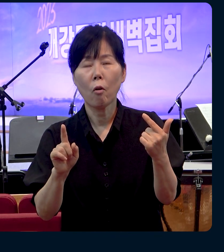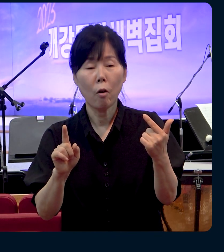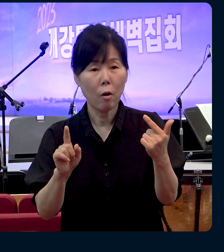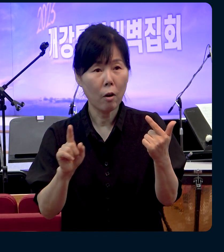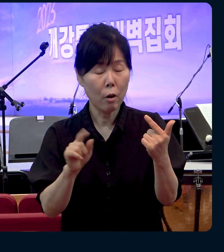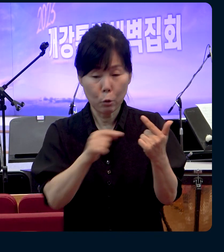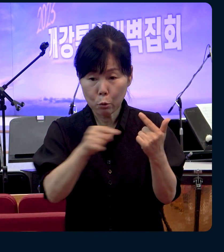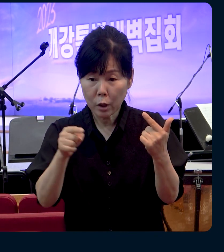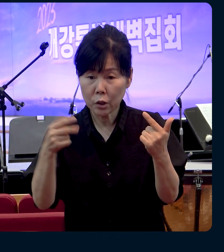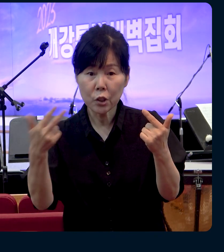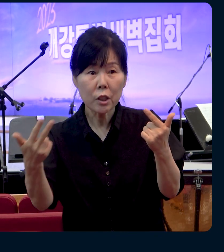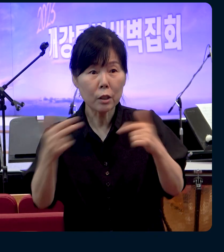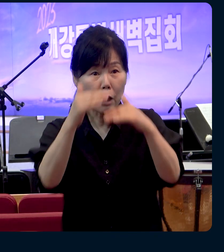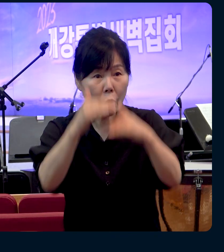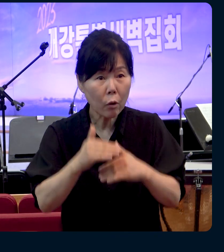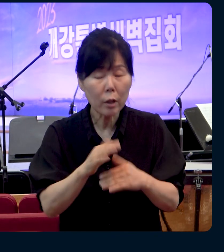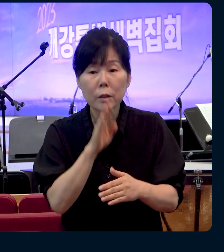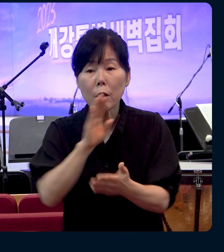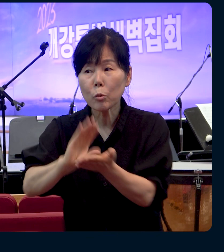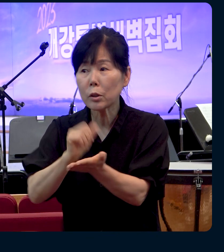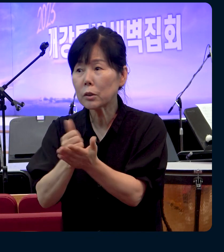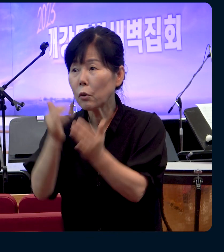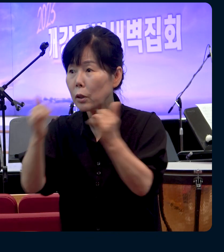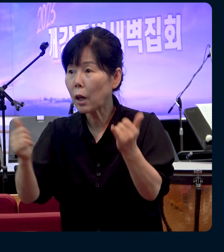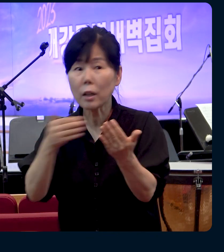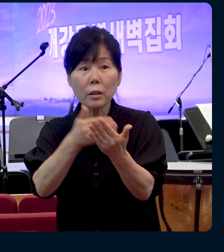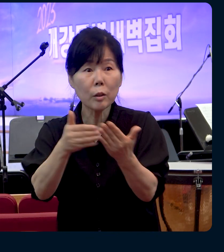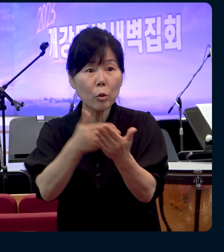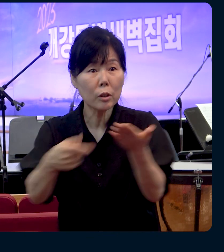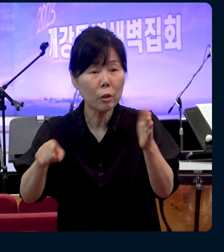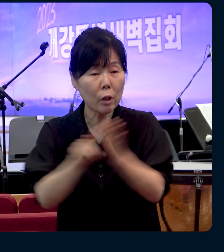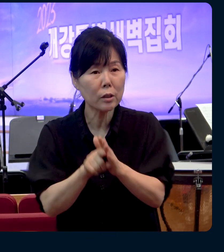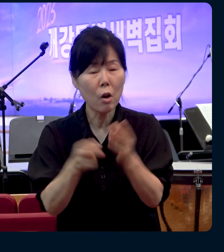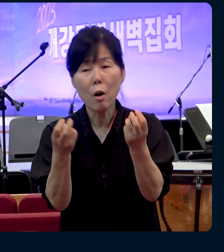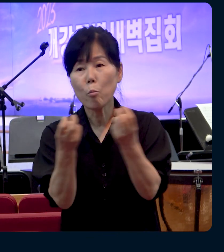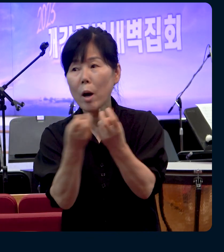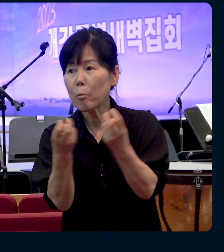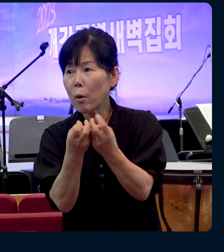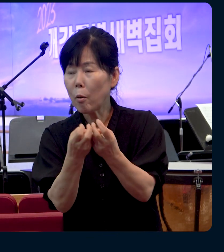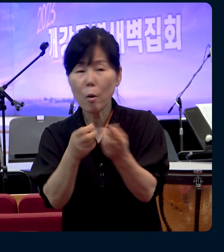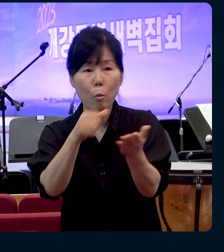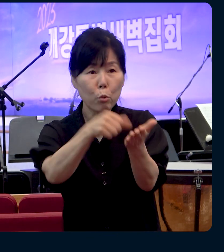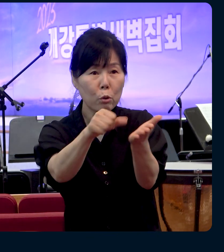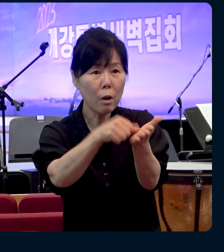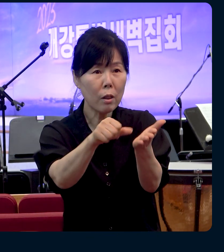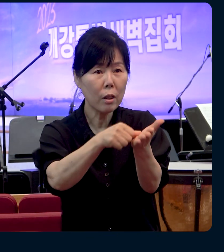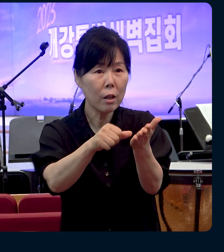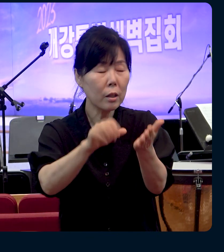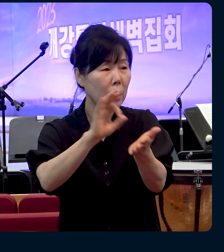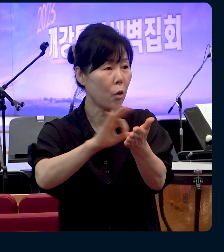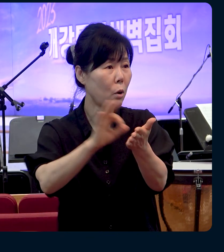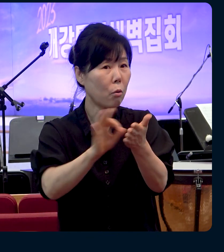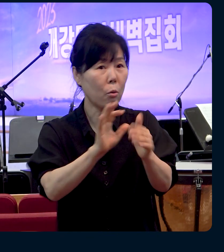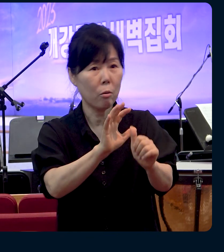지금 사도 바울은 참된 그리스도인을 스케치하면서 어떤 물체를 그리고 있어요?